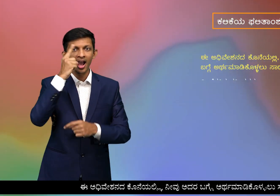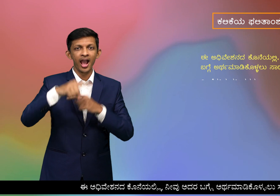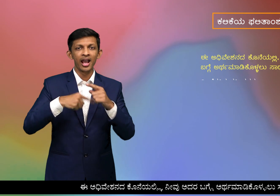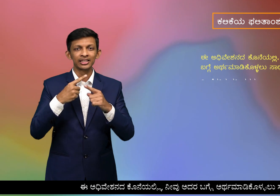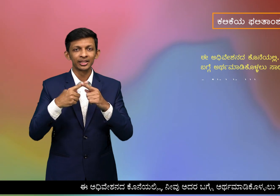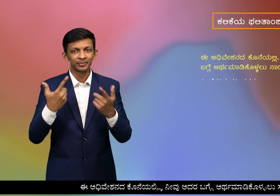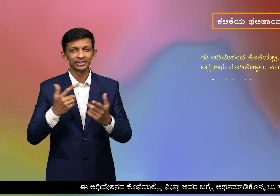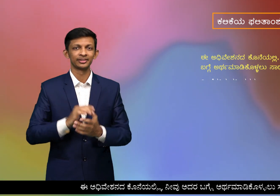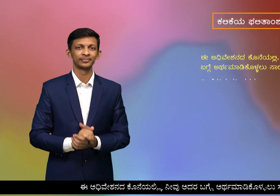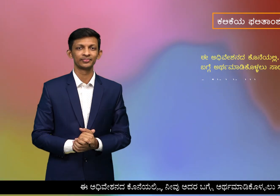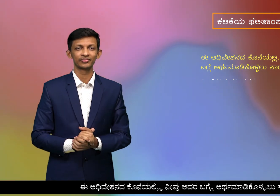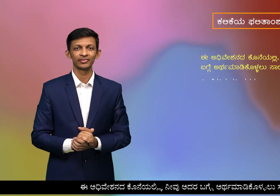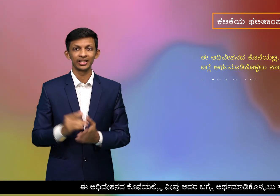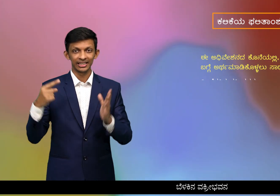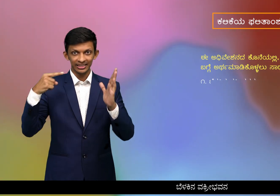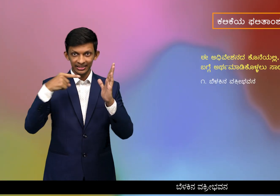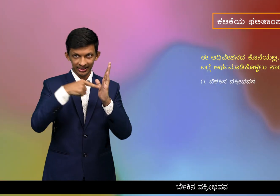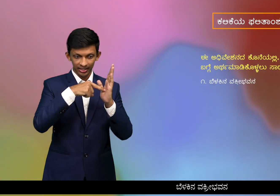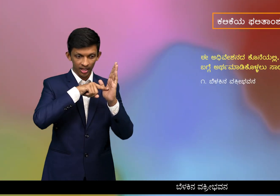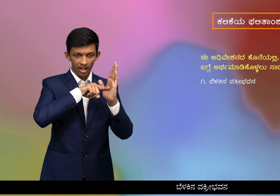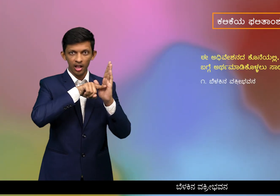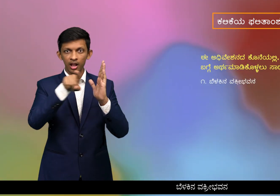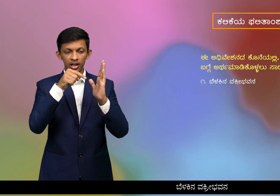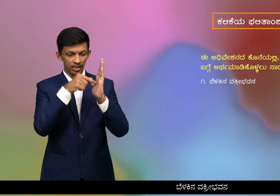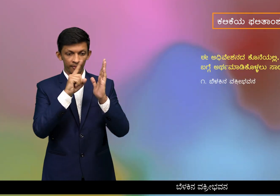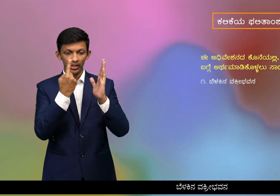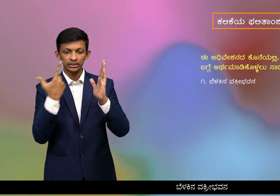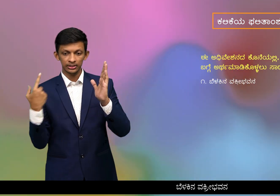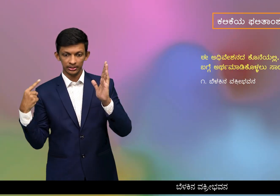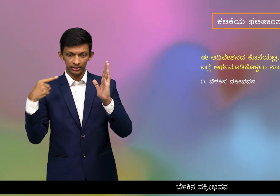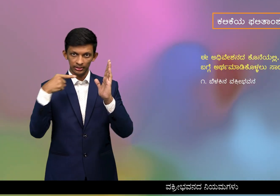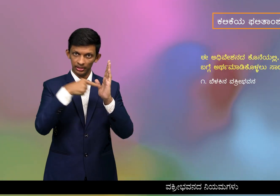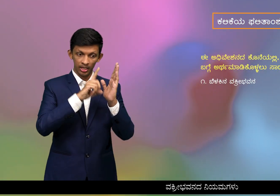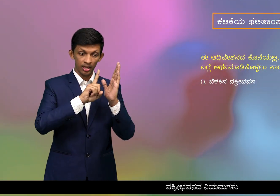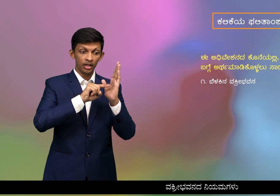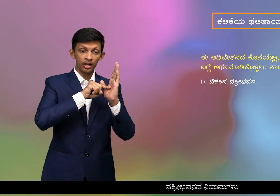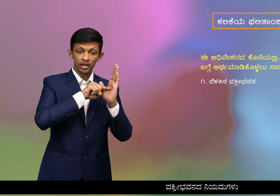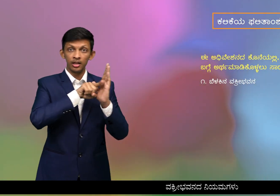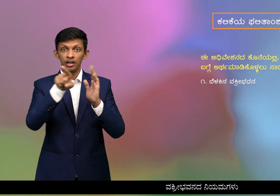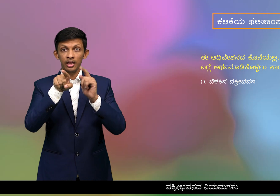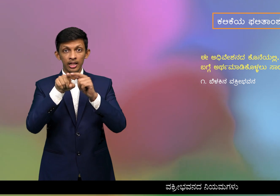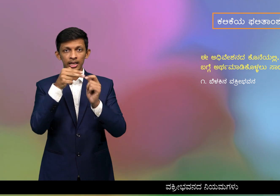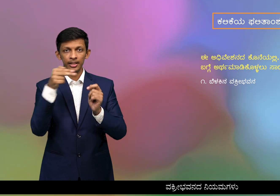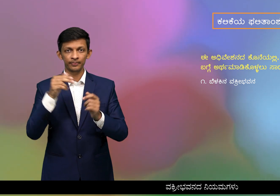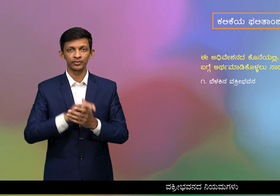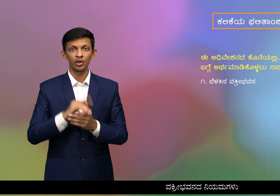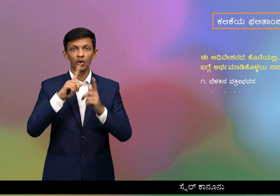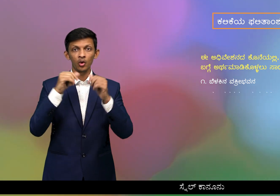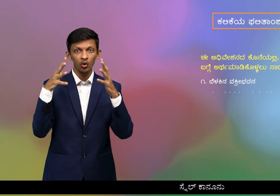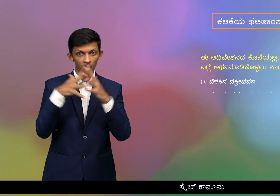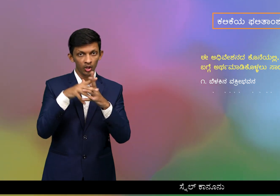ಅರ್ತಮಾಡಿಕೊಳ್ಳಲು ಸಾಧ್ಯವಾಗುತ್ತದೆ ಬಿಳಕಿನ ವಕ್ರಿ ಭವನ ವಕ್ರಿ ಭವನದ ನಿಯಮಗಳು